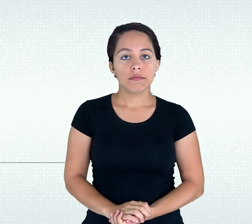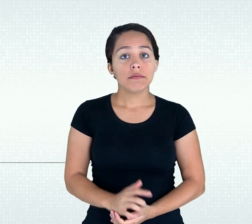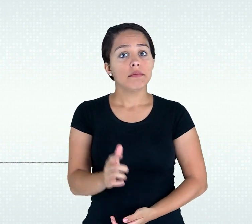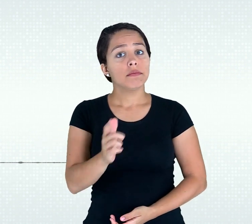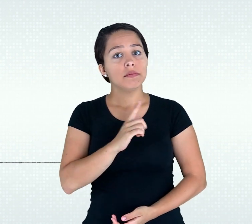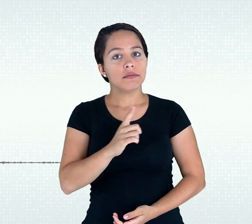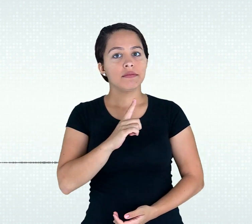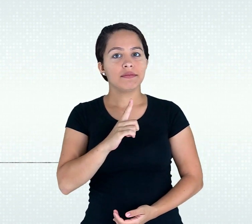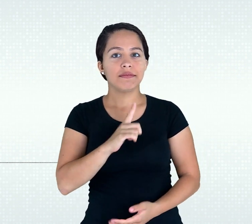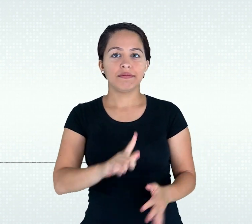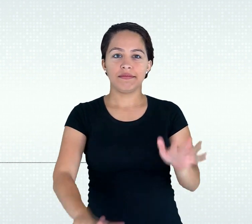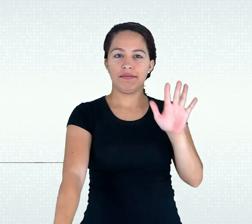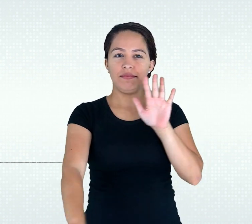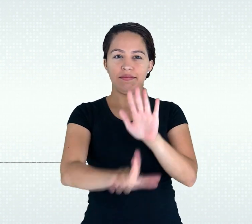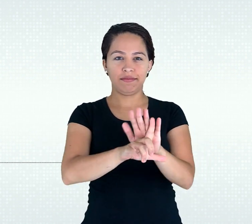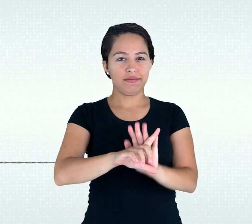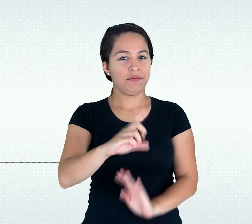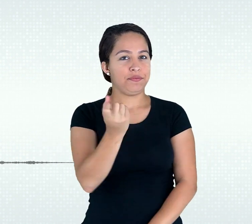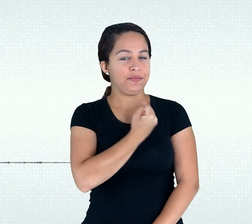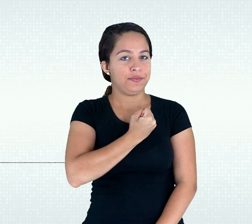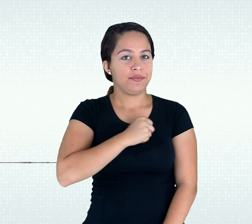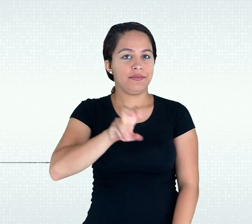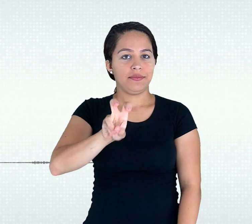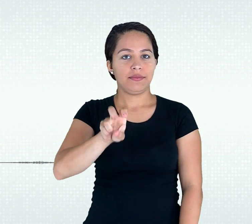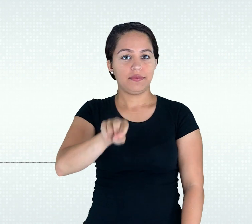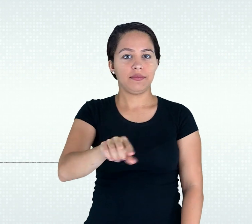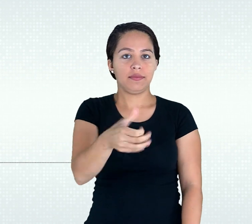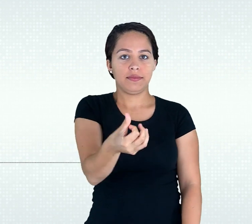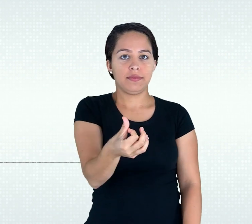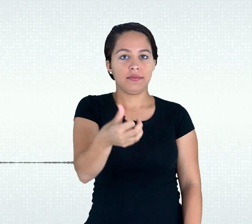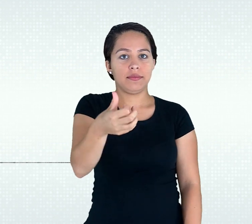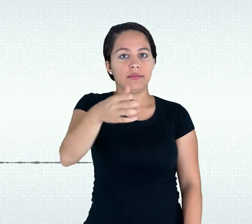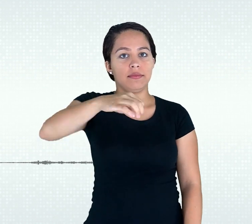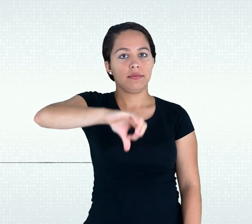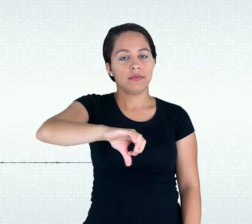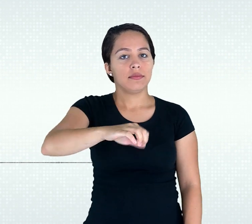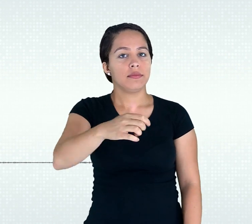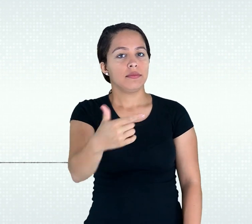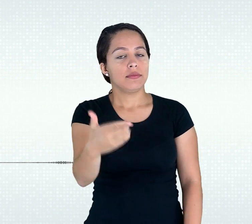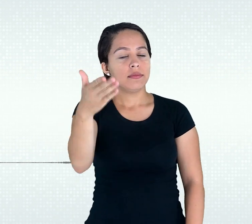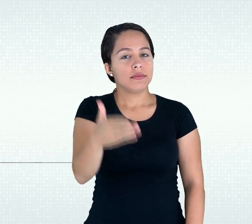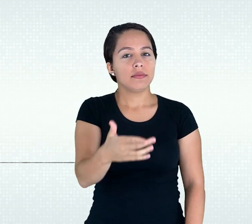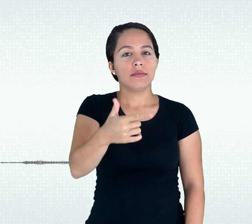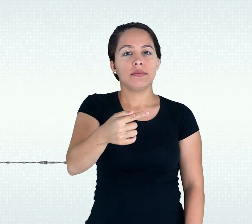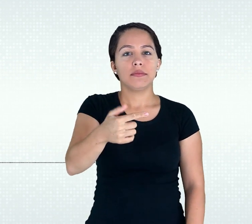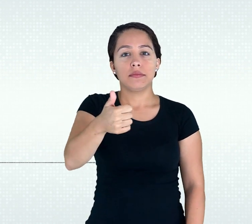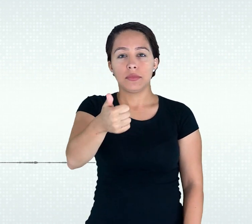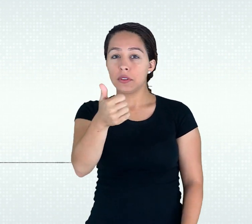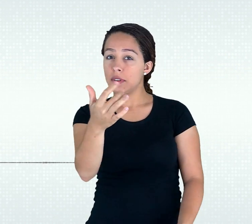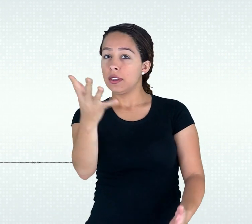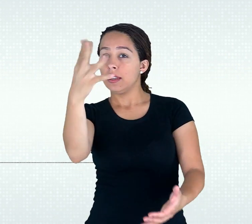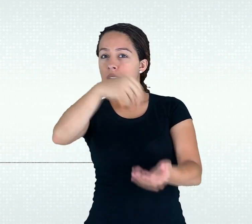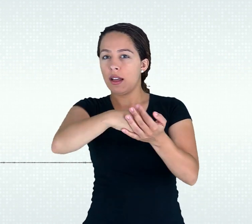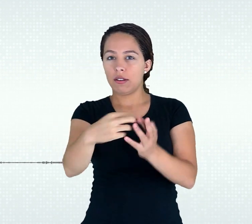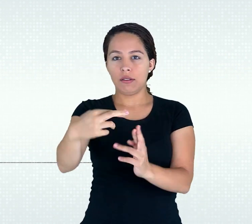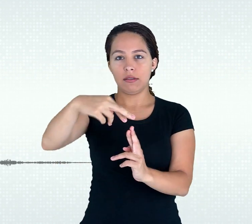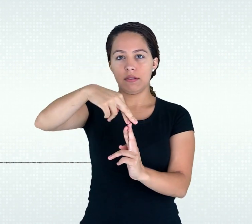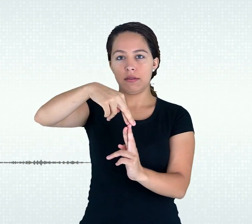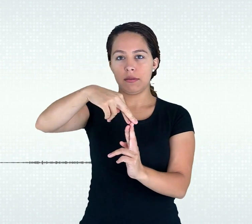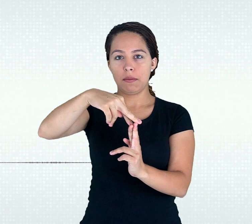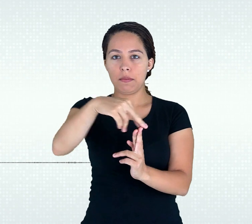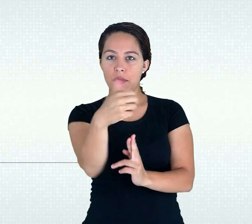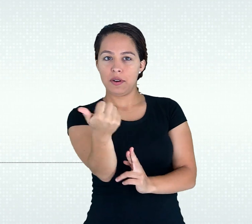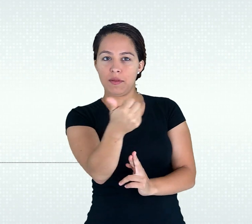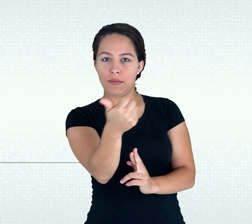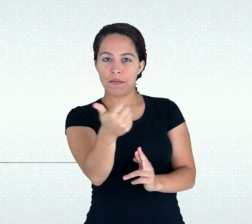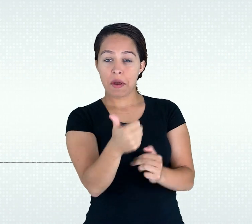conforme o artigo 11 parágrafo 1º da lei número 5 692 barra